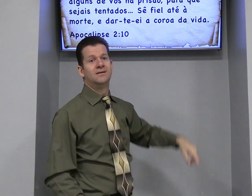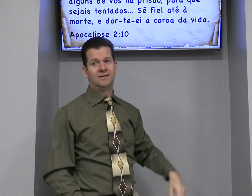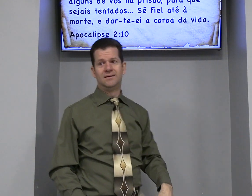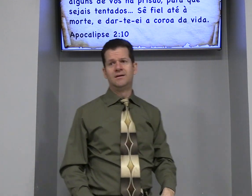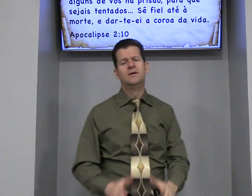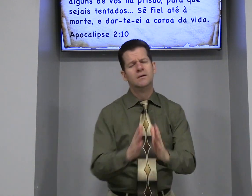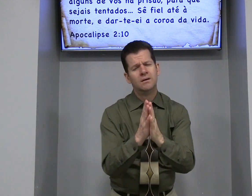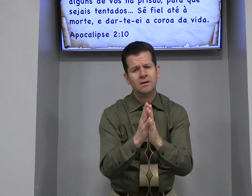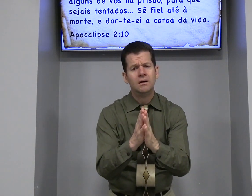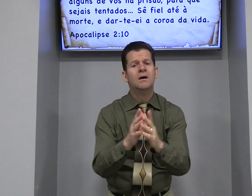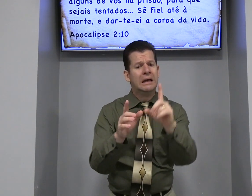Fiel